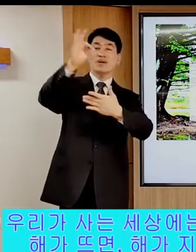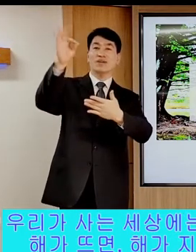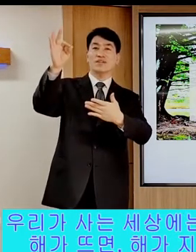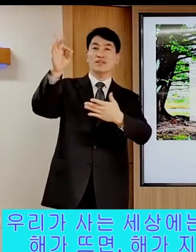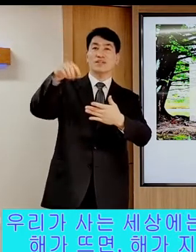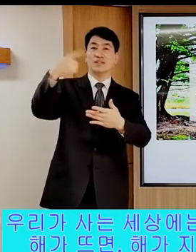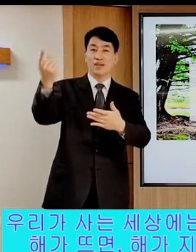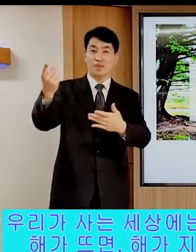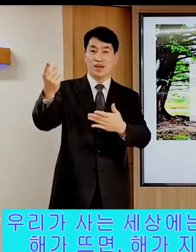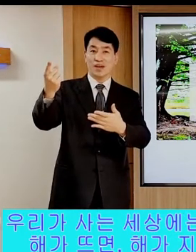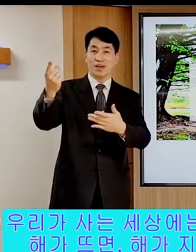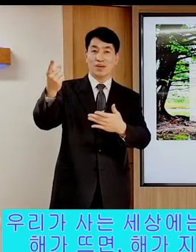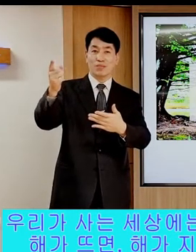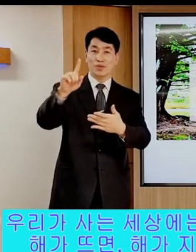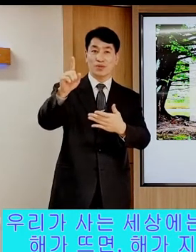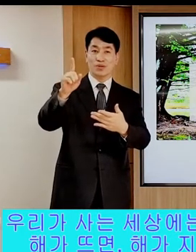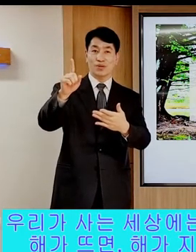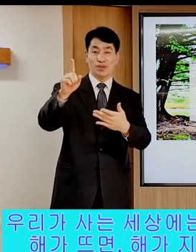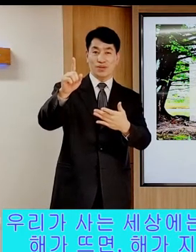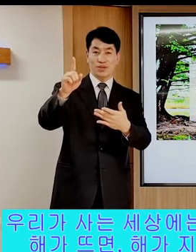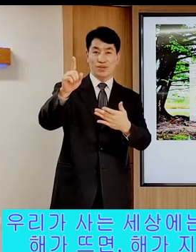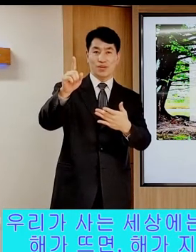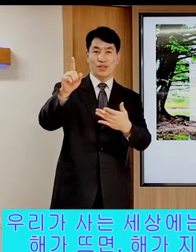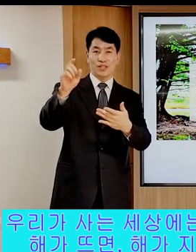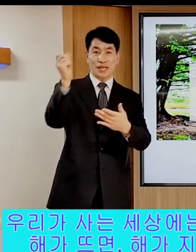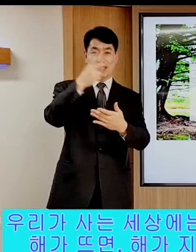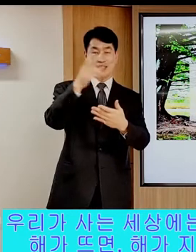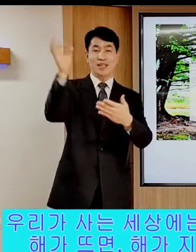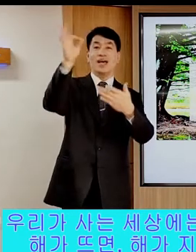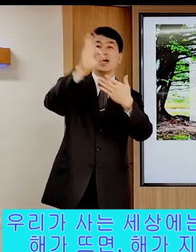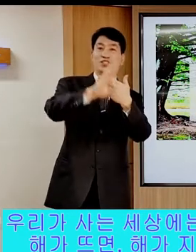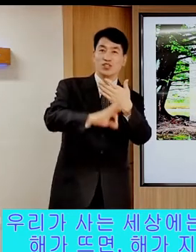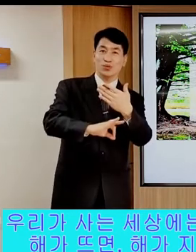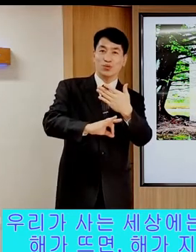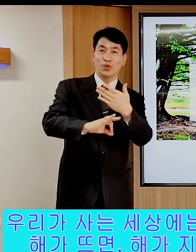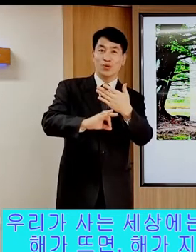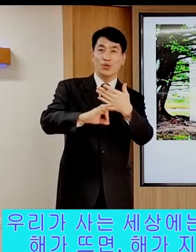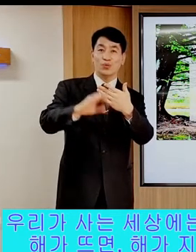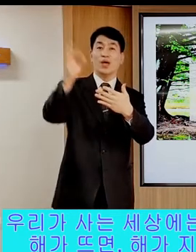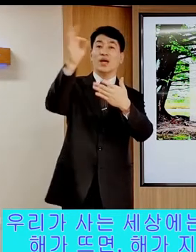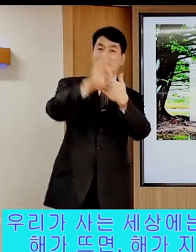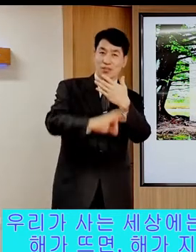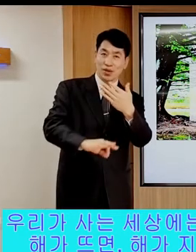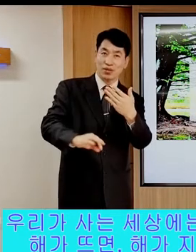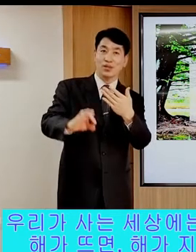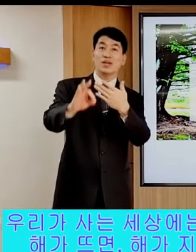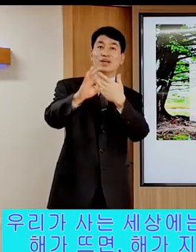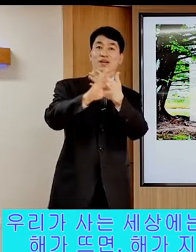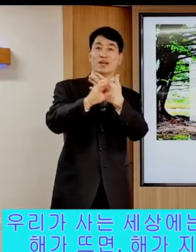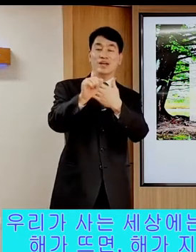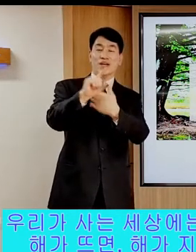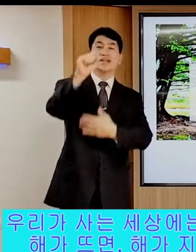뜨면 그 다음에 뭐죠? 다시 해가 지고 또 해가 지면